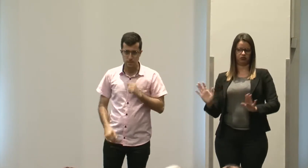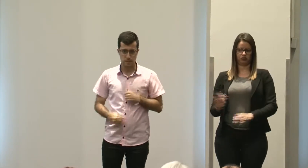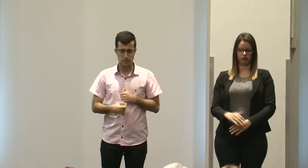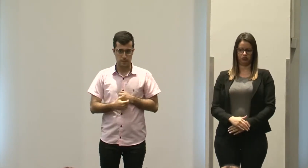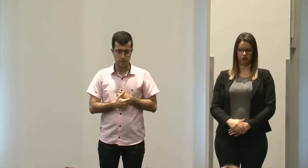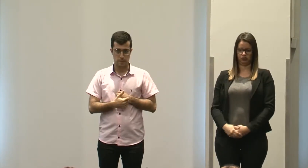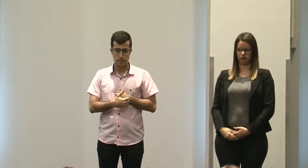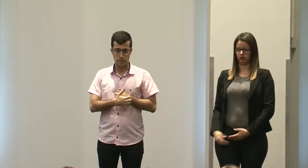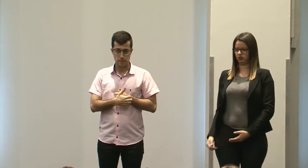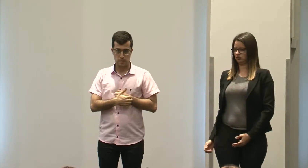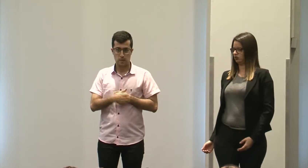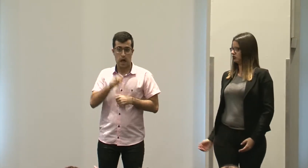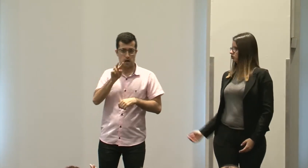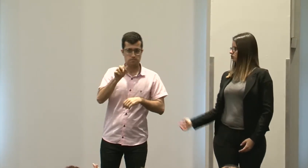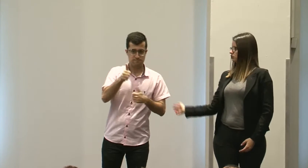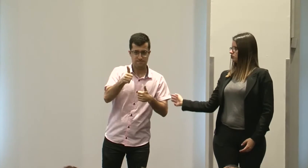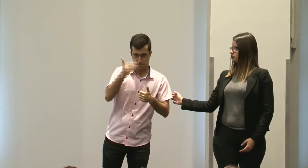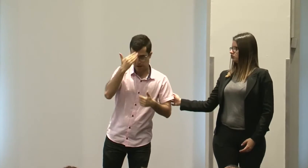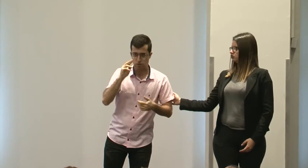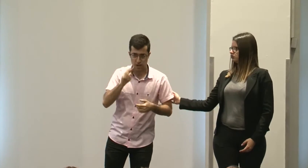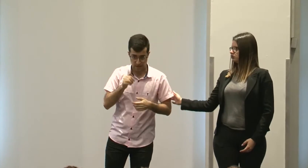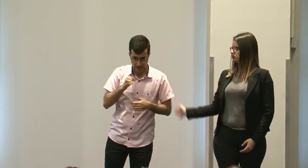mas mantém-se o acento.